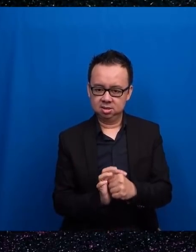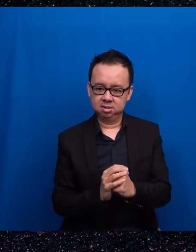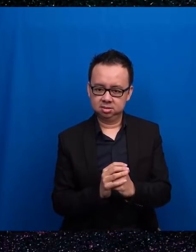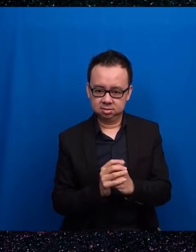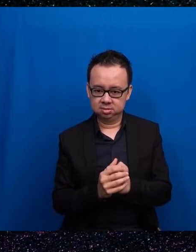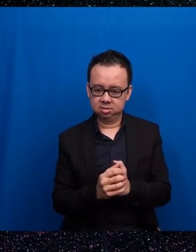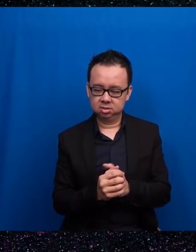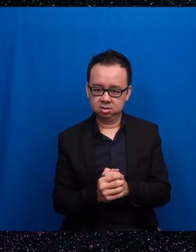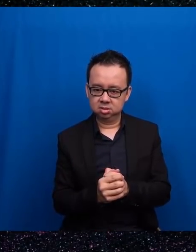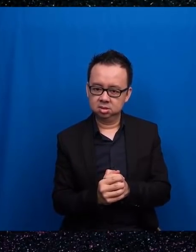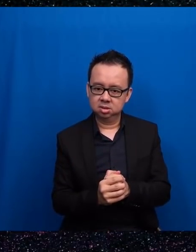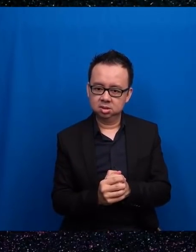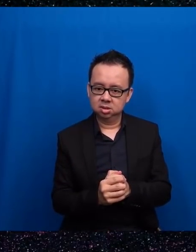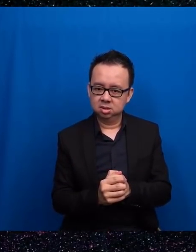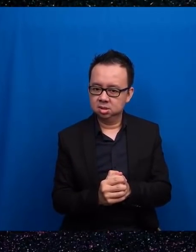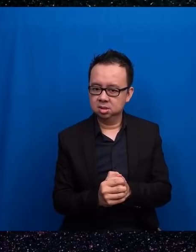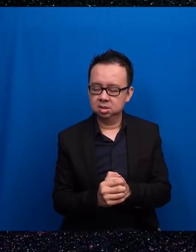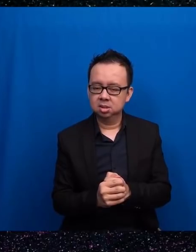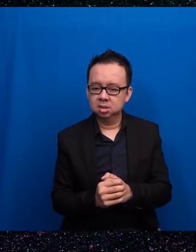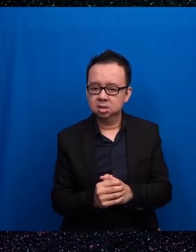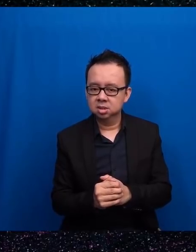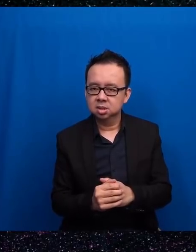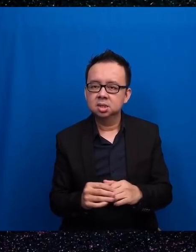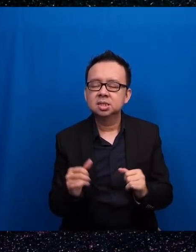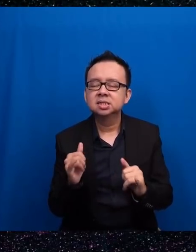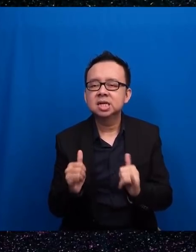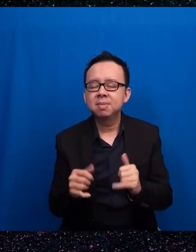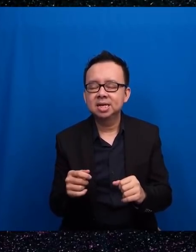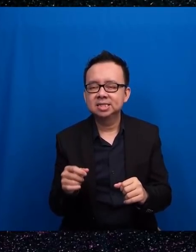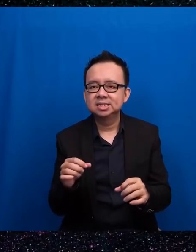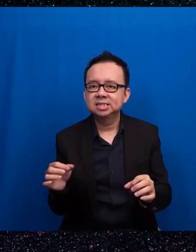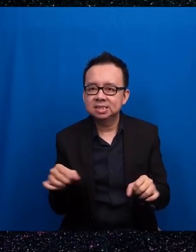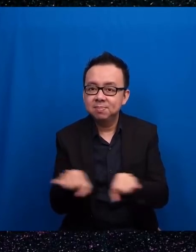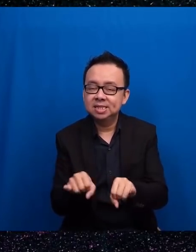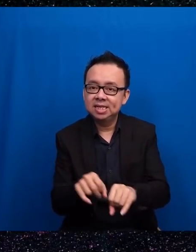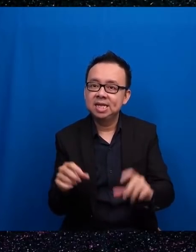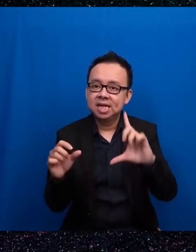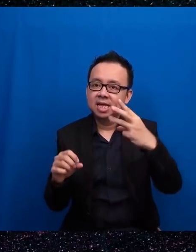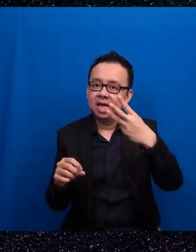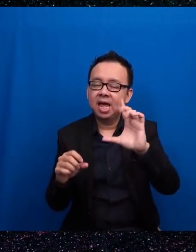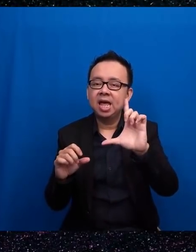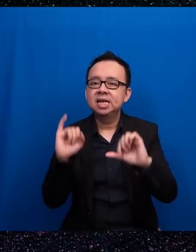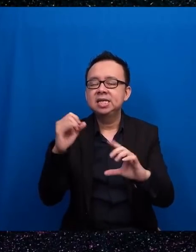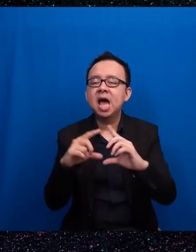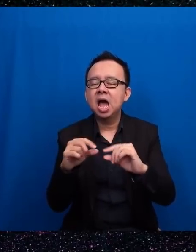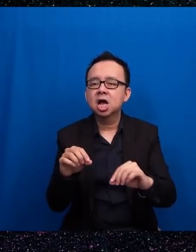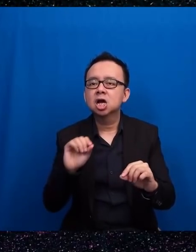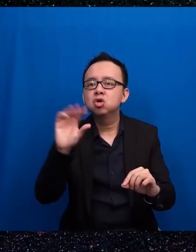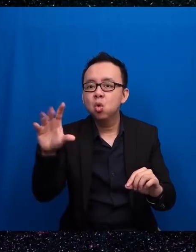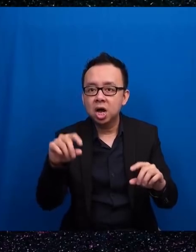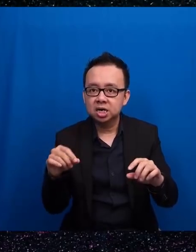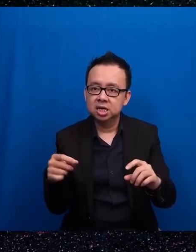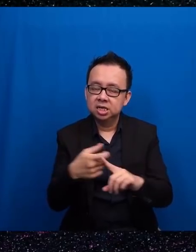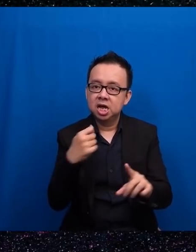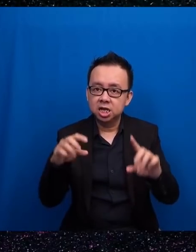melarikan diri saat itu, bahkan dia mau mati karena depresi. Tuhan hendak bicara sama hambanya. Dia keluar